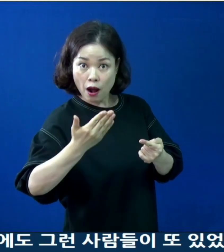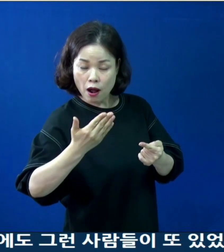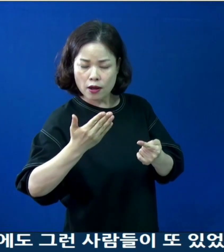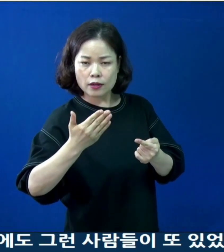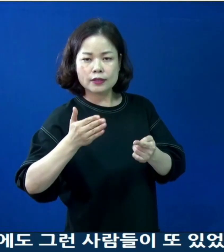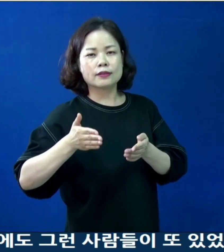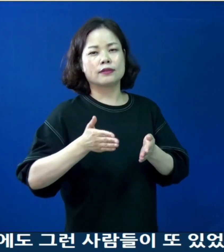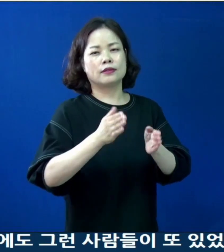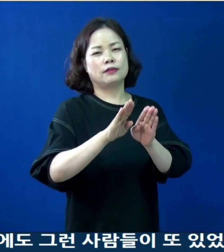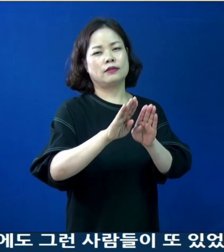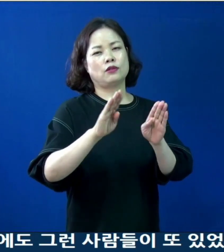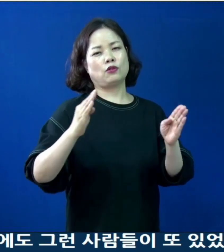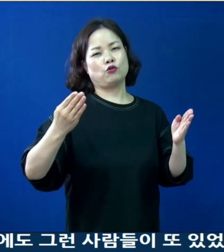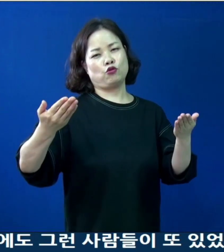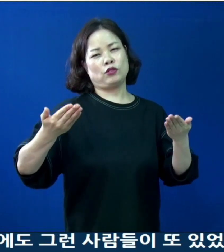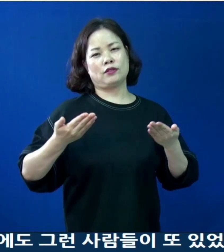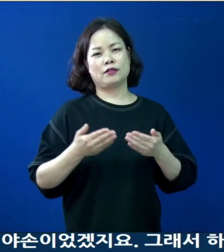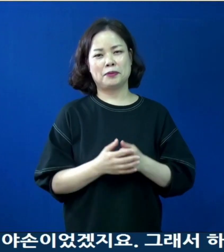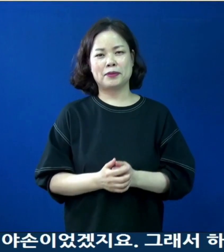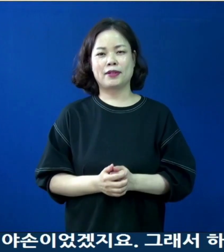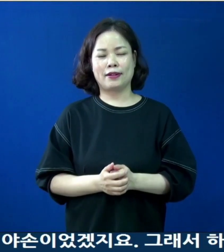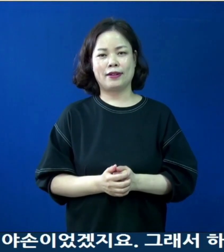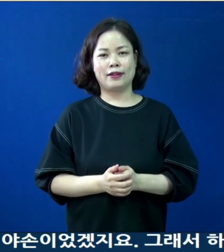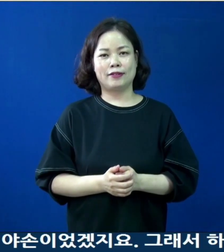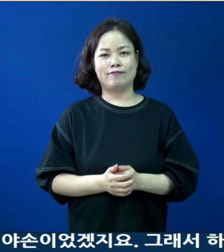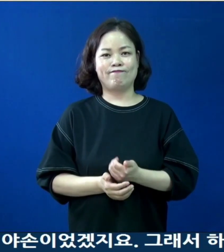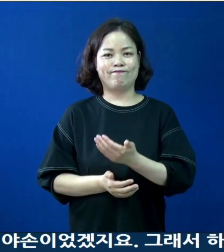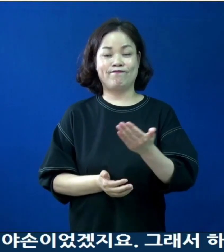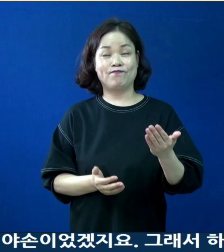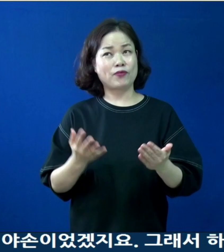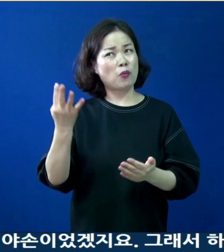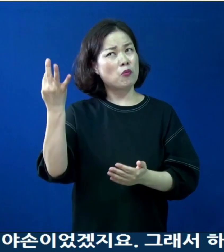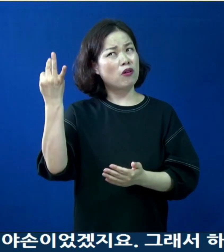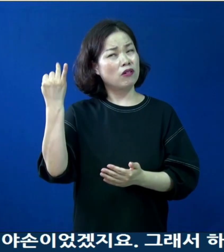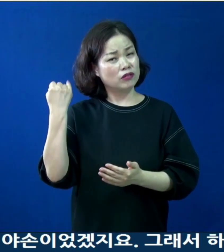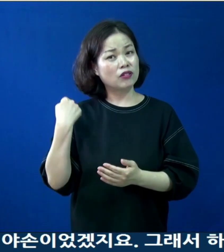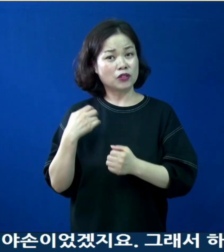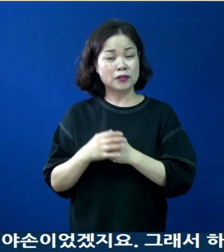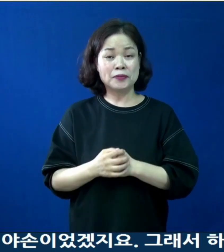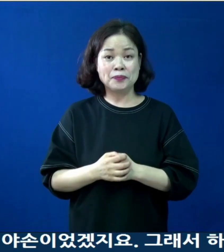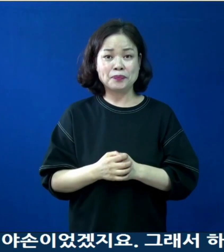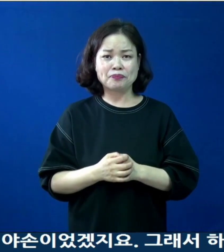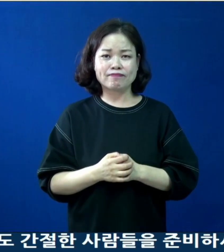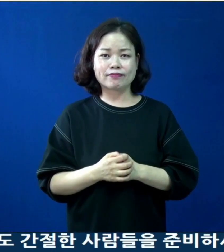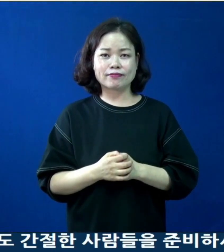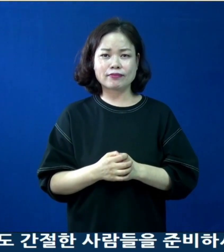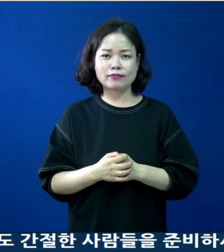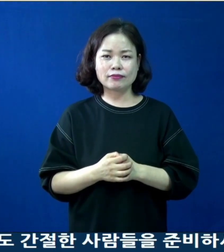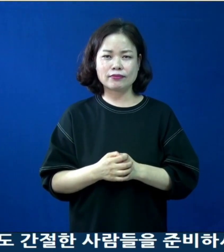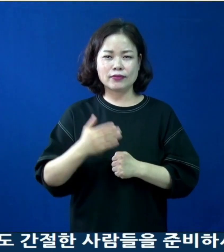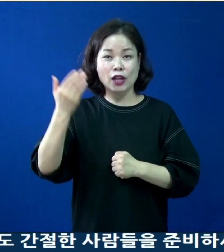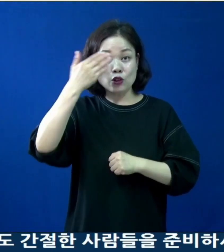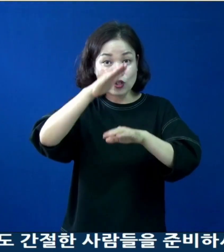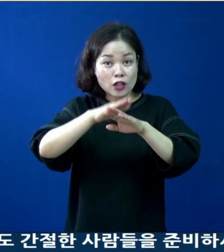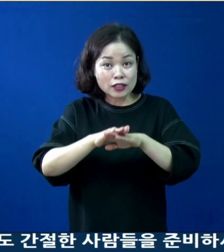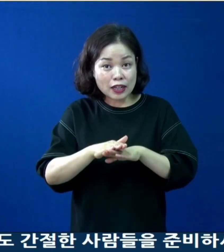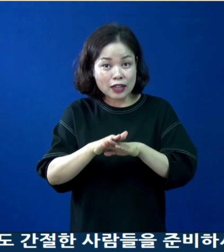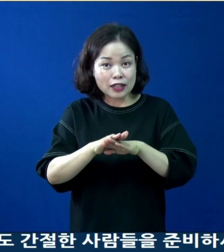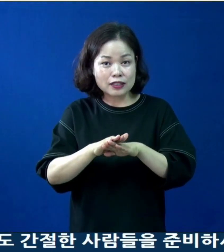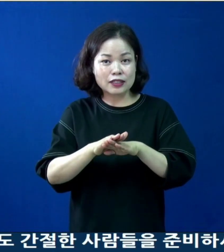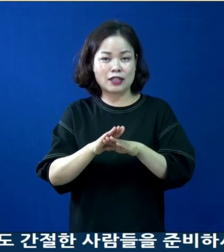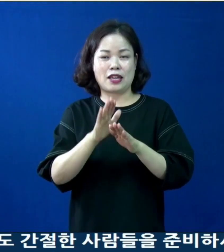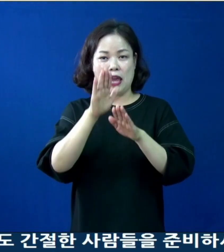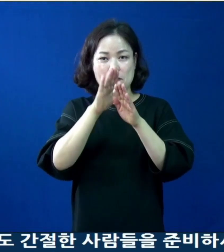길을 연다는 것이죠. 여러분, 우리가 몇 년 전에 참 순결한 예배자, 열정 있는